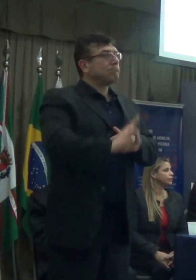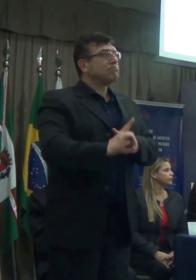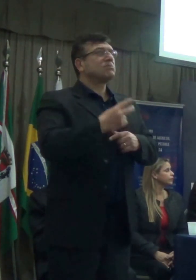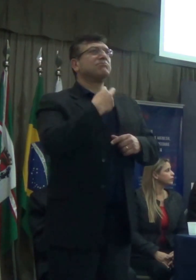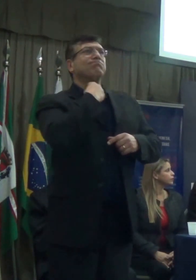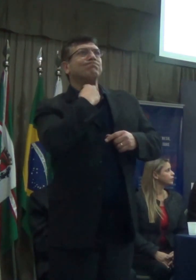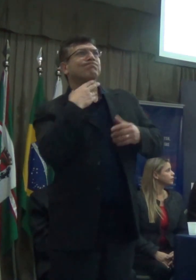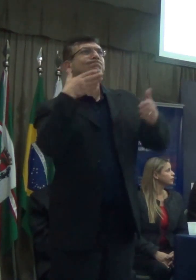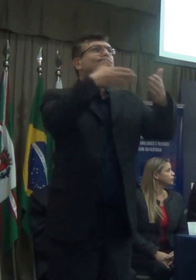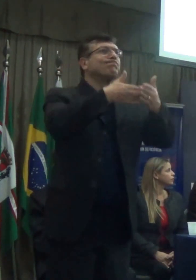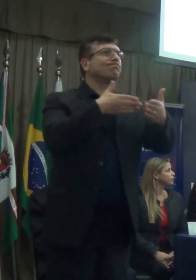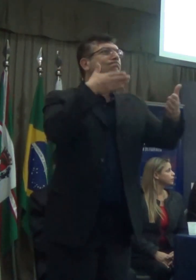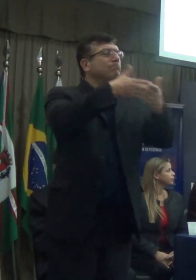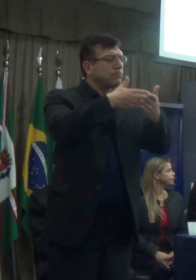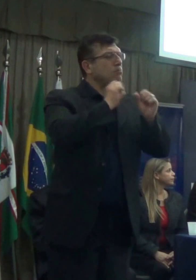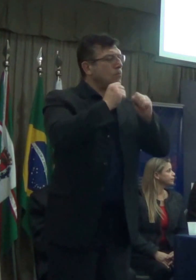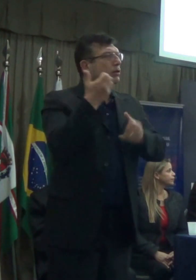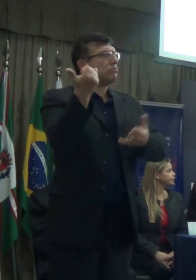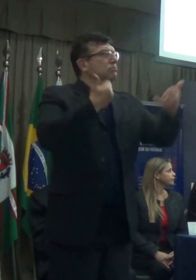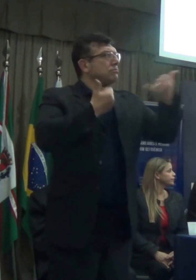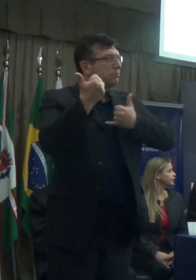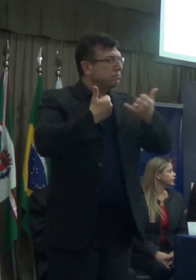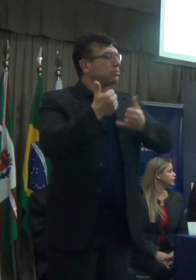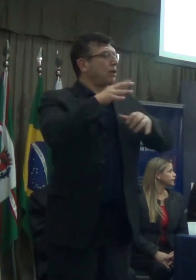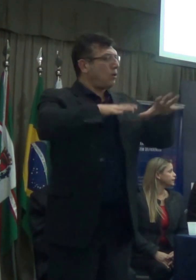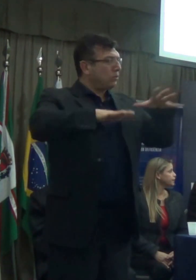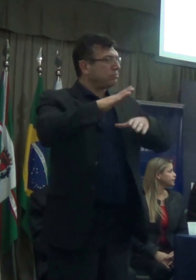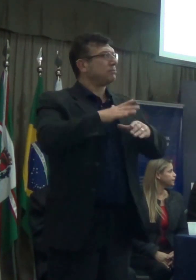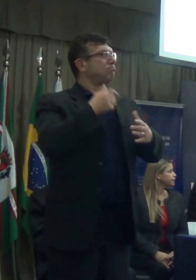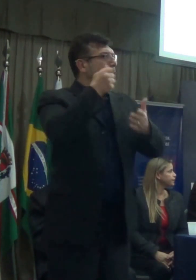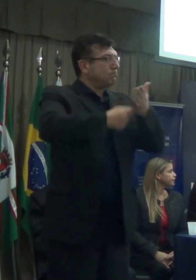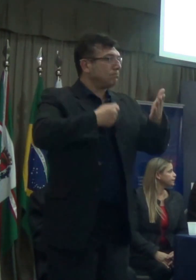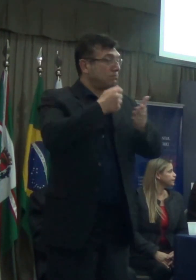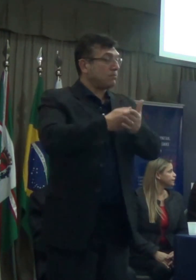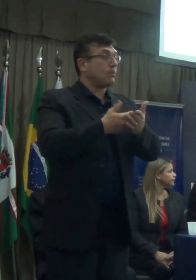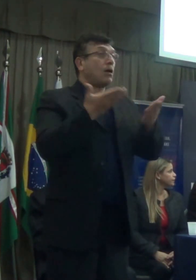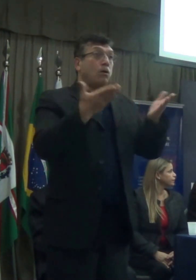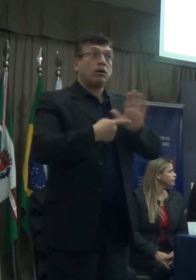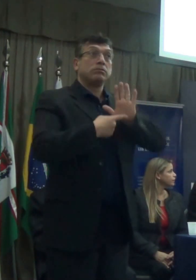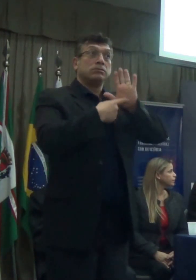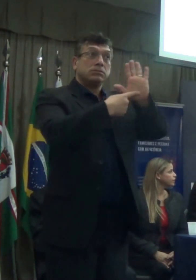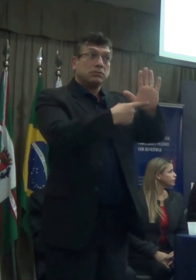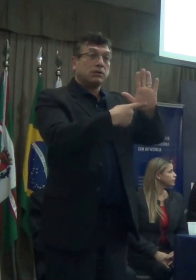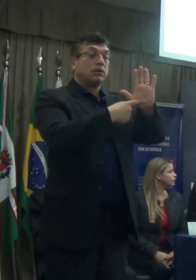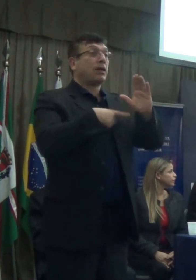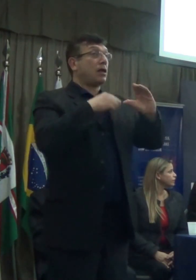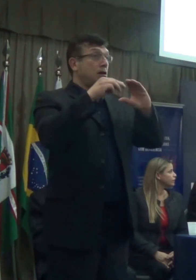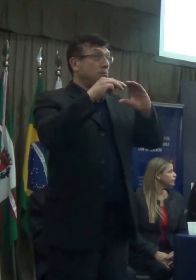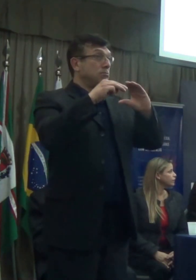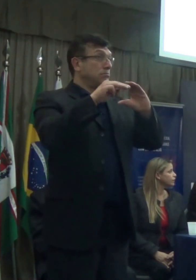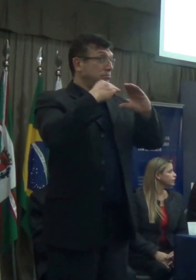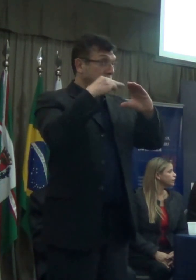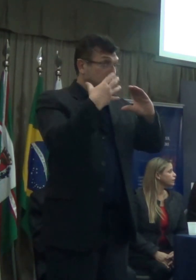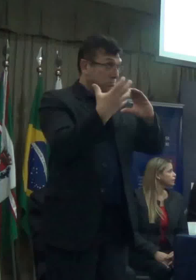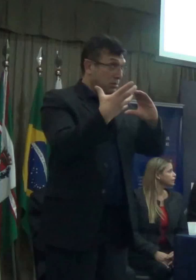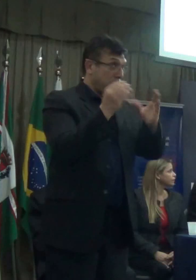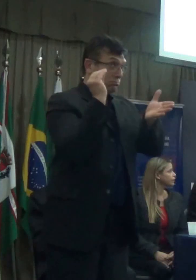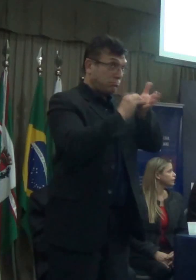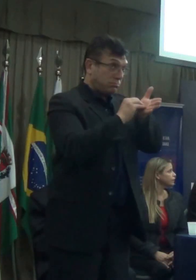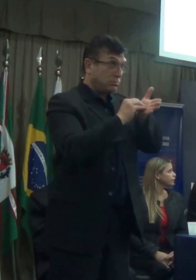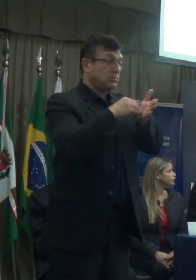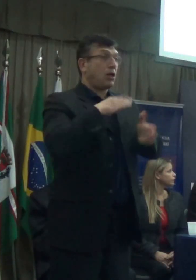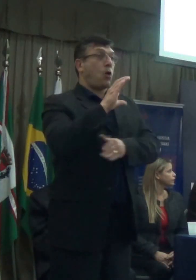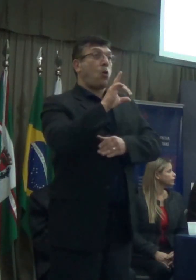então gostaria de passar aqui para vocês o e-mail para quem puder anotar né